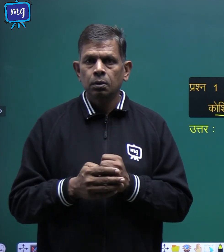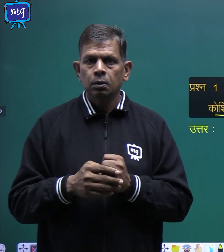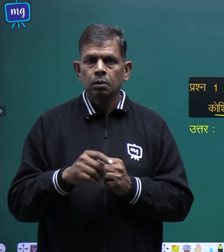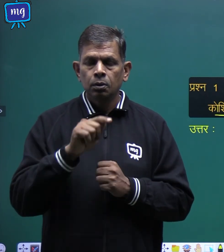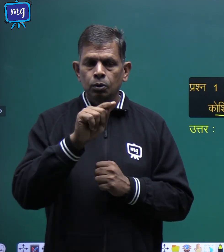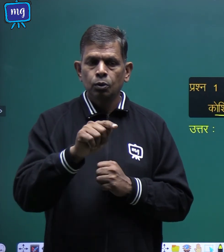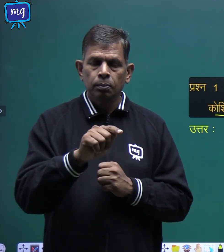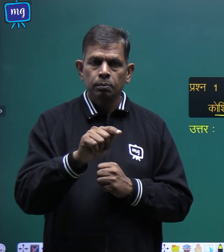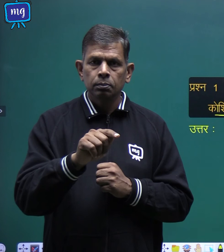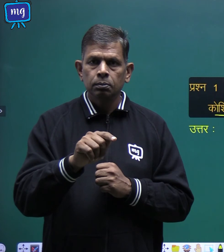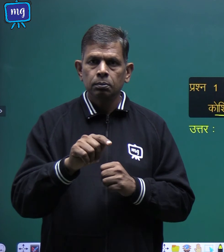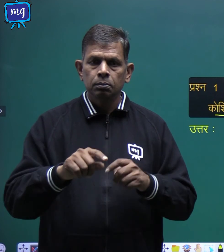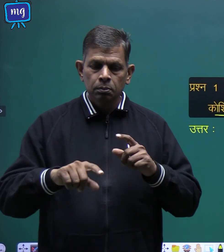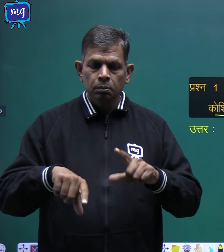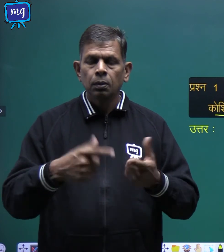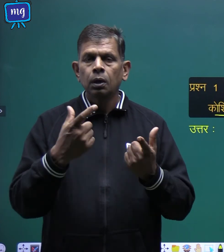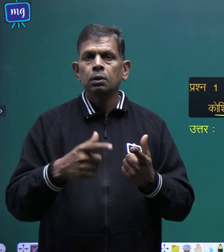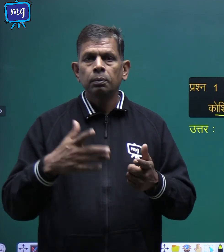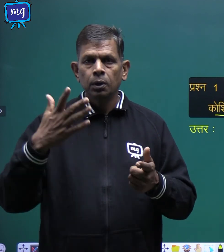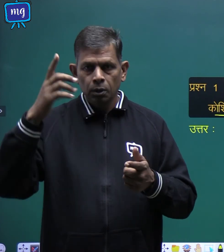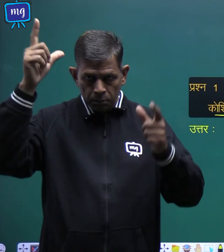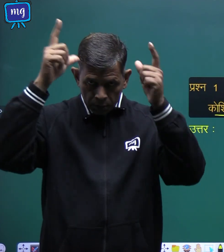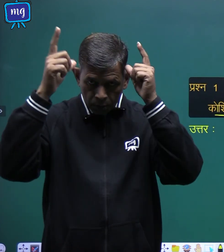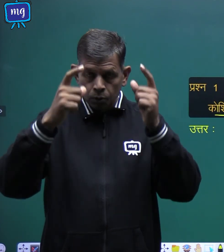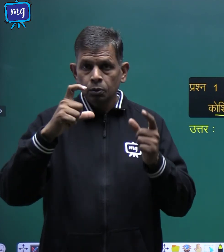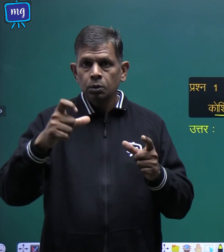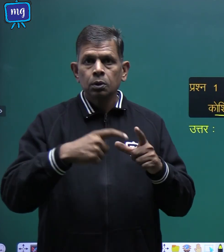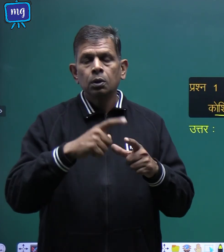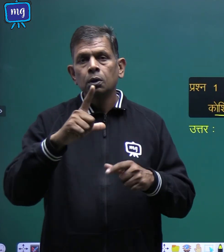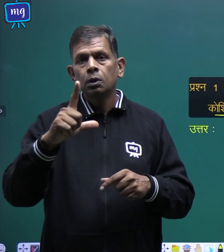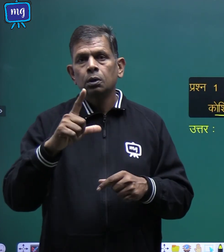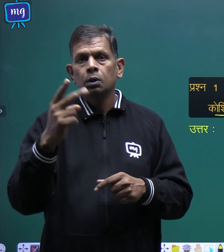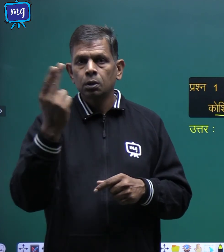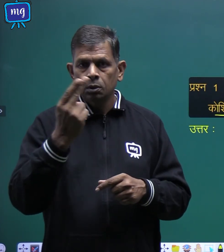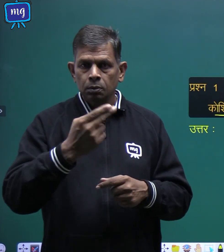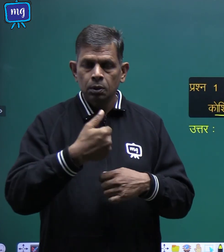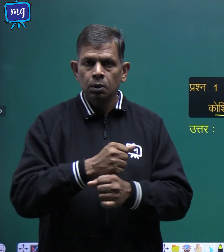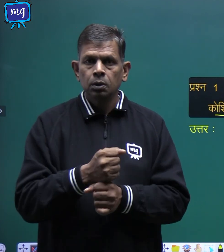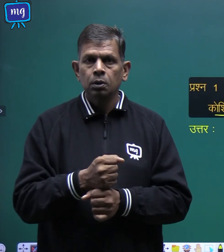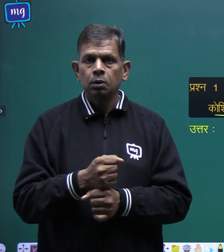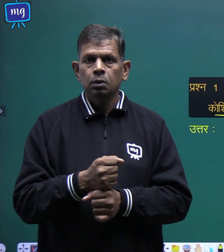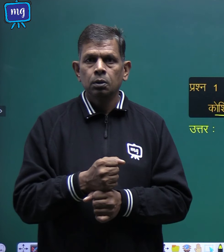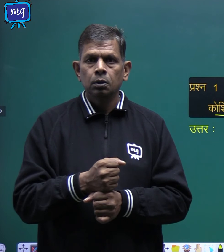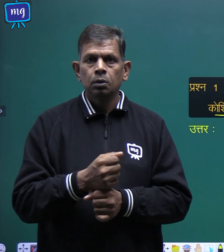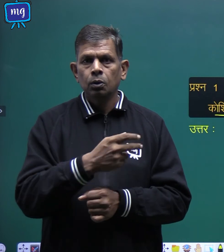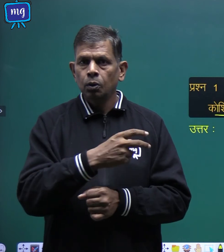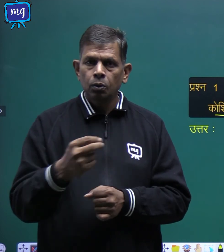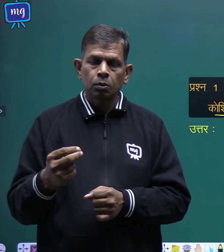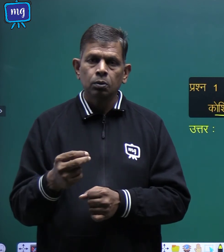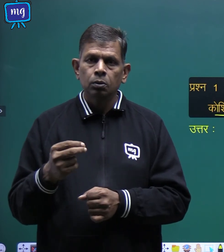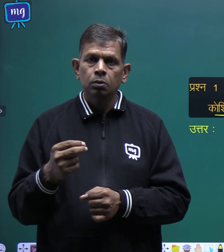आप पादप कोशिका और जंतु कोशिका का चित्र बनाना और